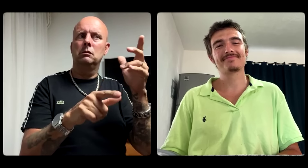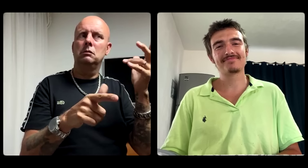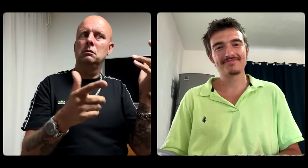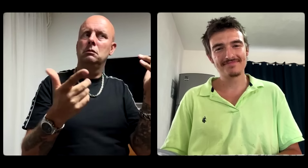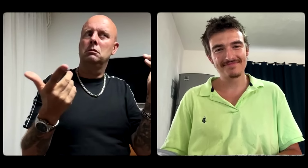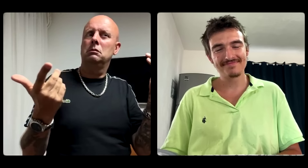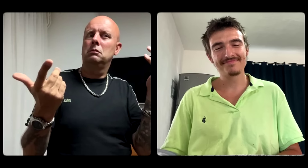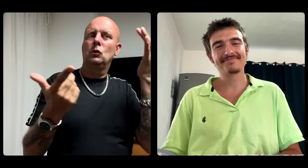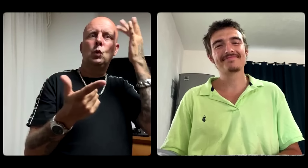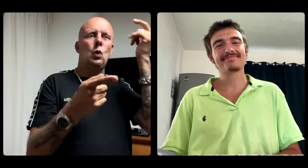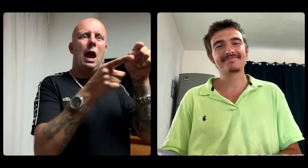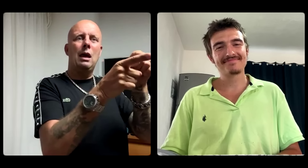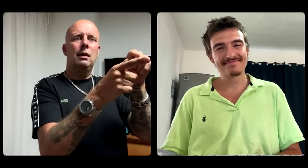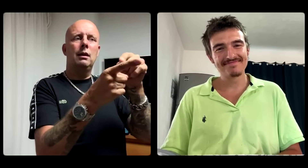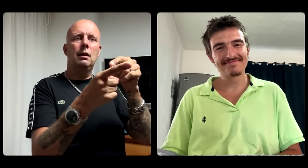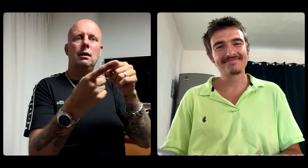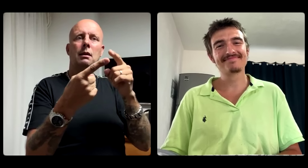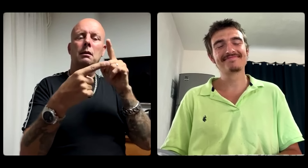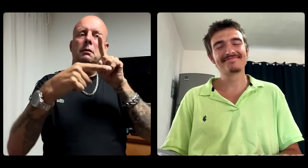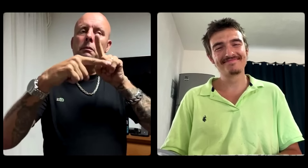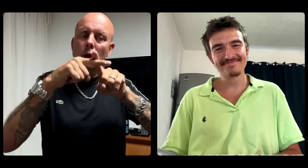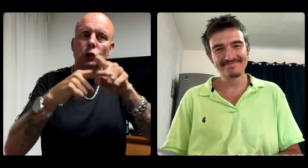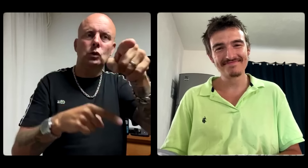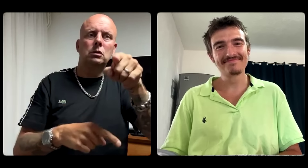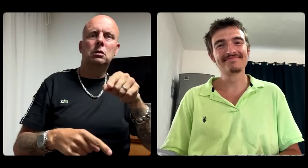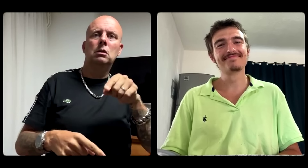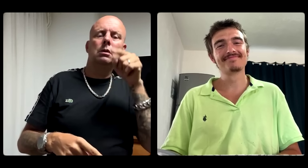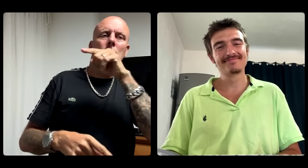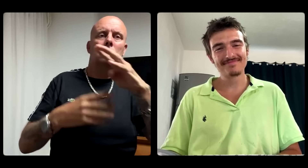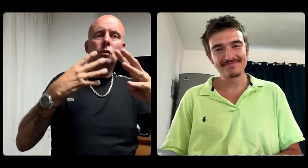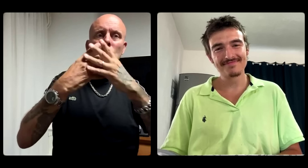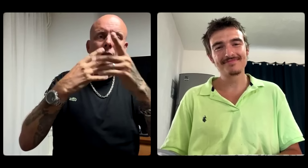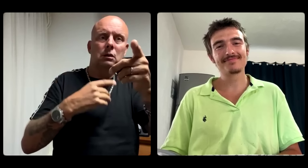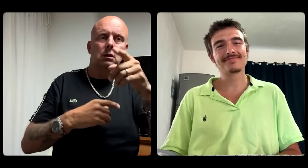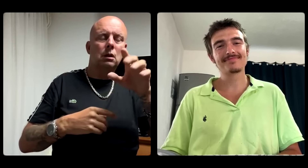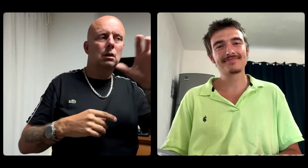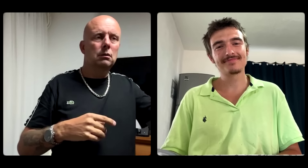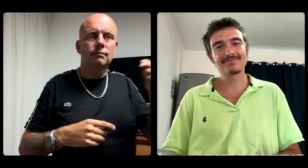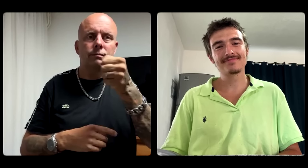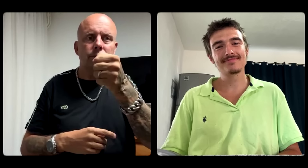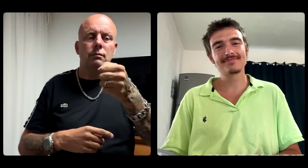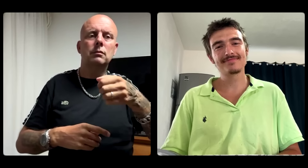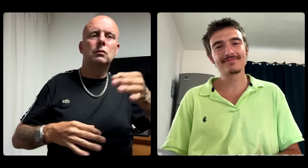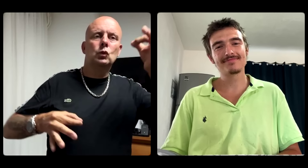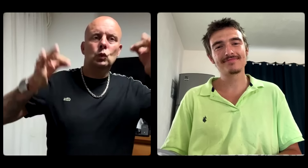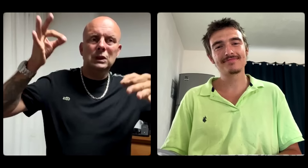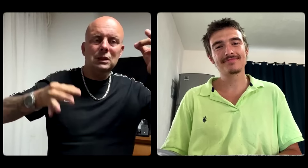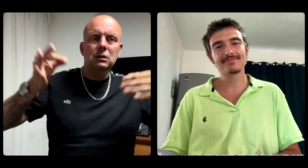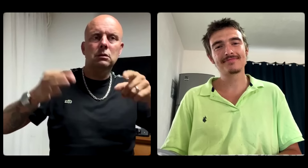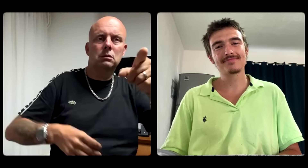Ik dacht eerst bij jou dat je dan heel leuk zou doen, maar dan kom je niet zo'n flash of zo.